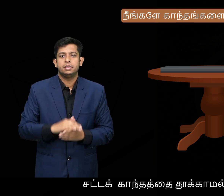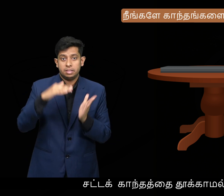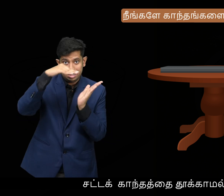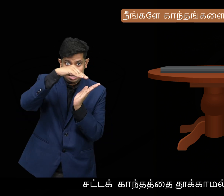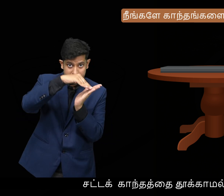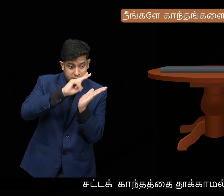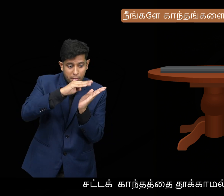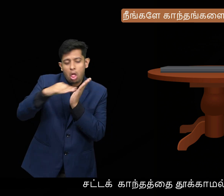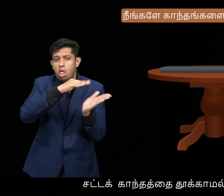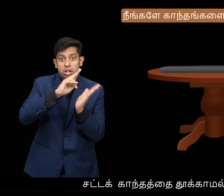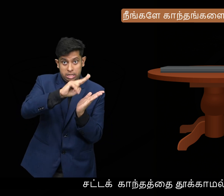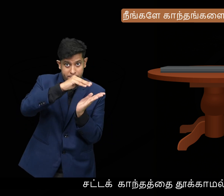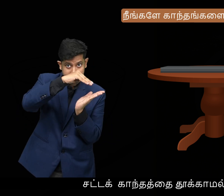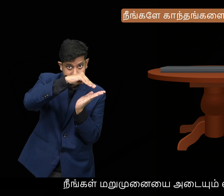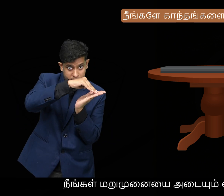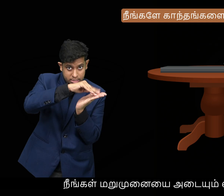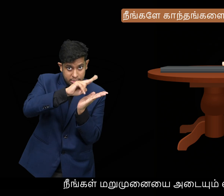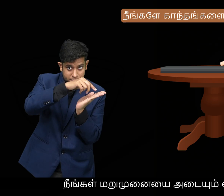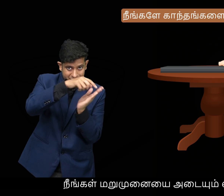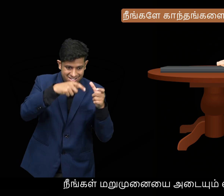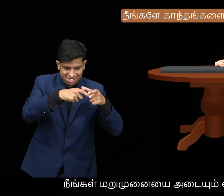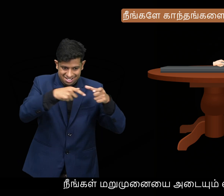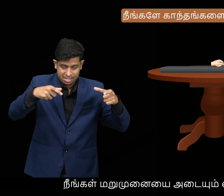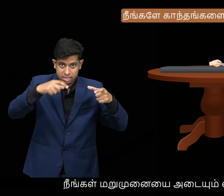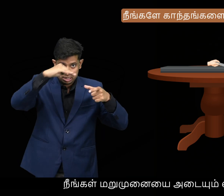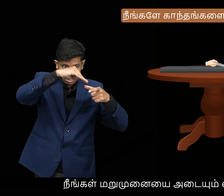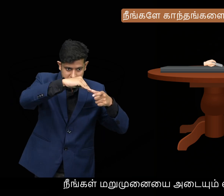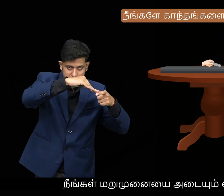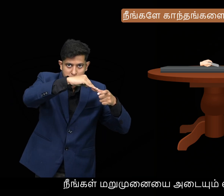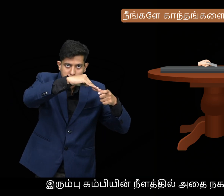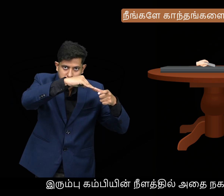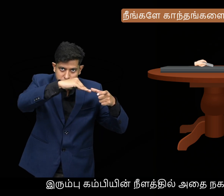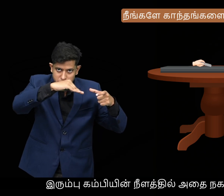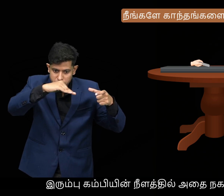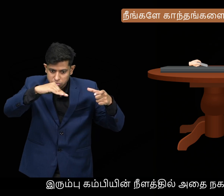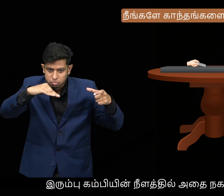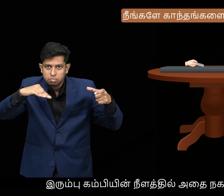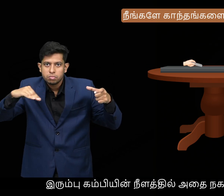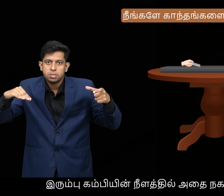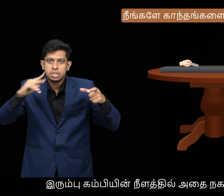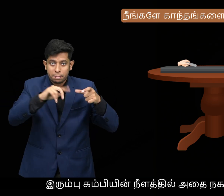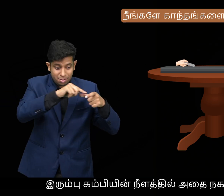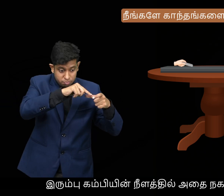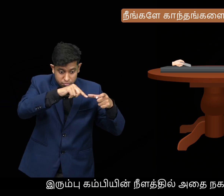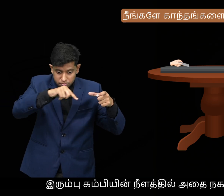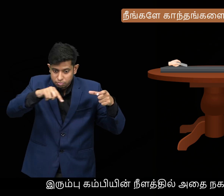சட்ட காந்தத்தை தூக்காமல் நீங்கள் மறுமுனையை அடையும் வரை இரும்பு கம்பியின் நீளத்தை அதை நகர்த்தவும்.